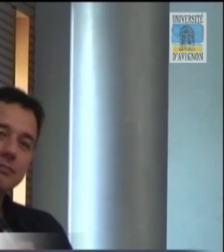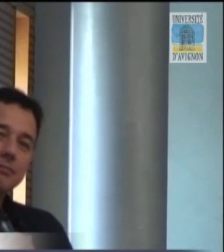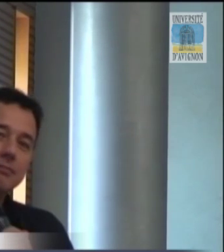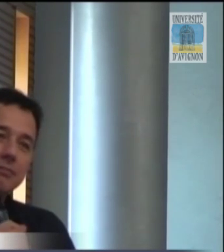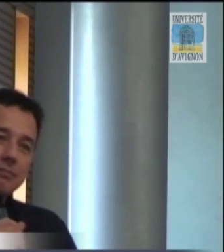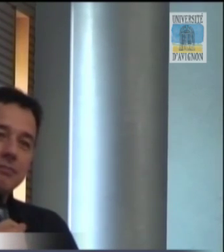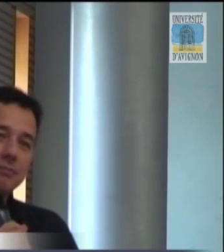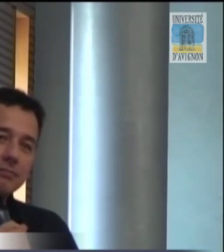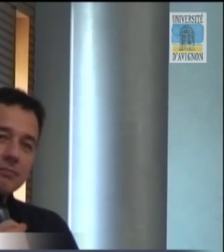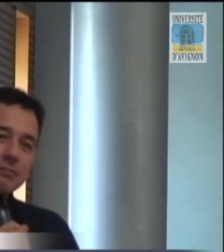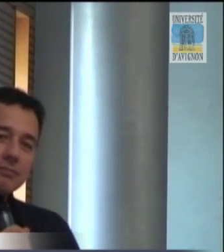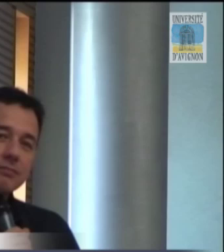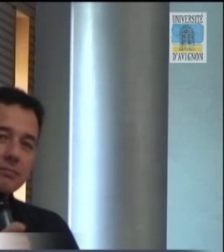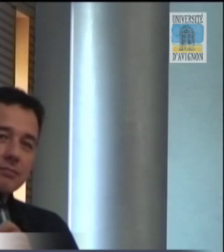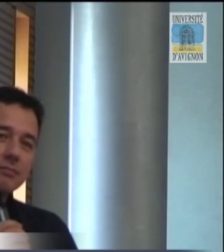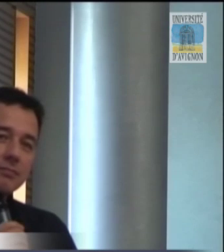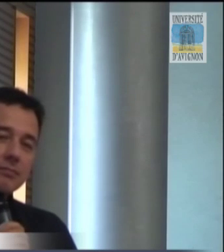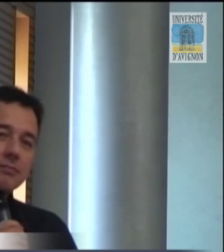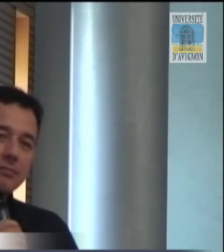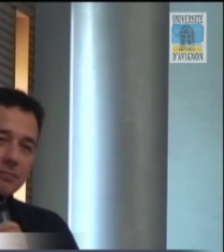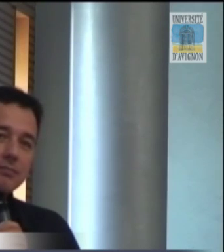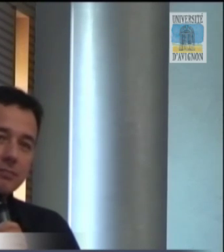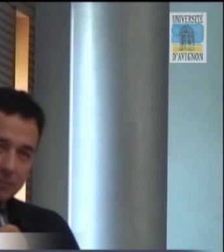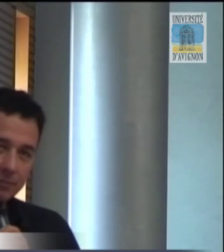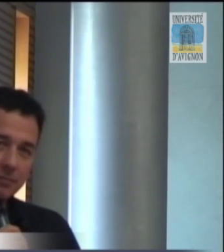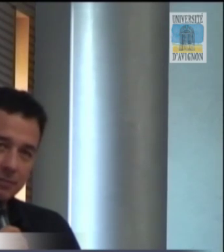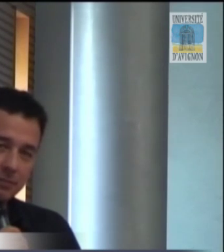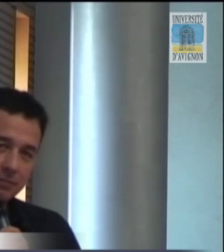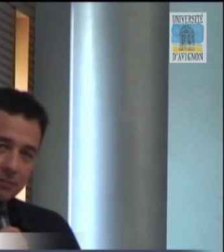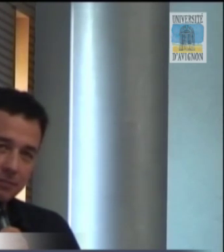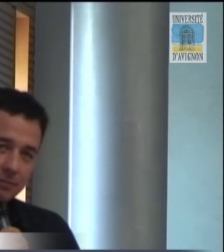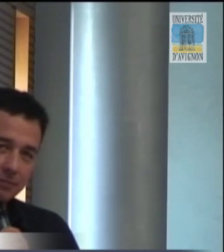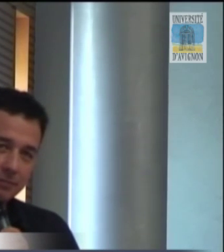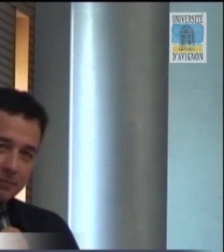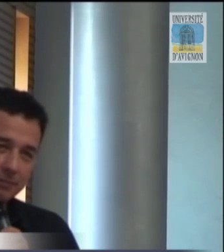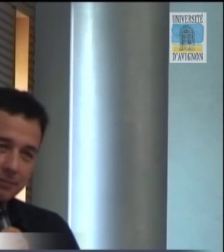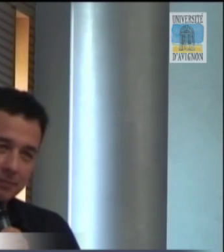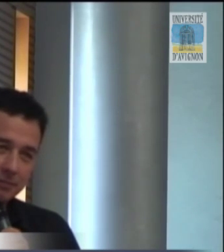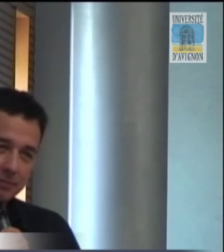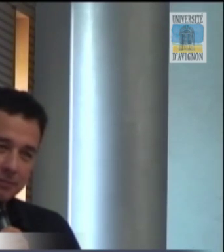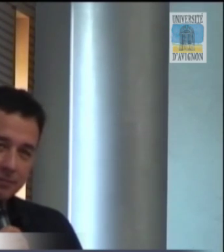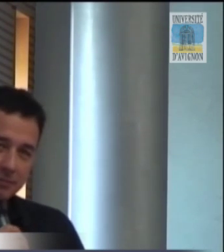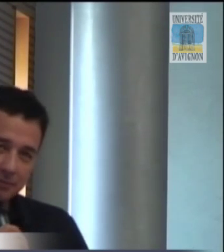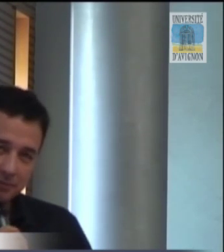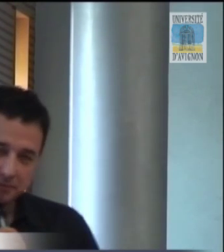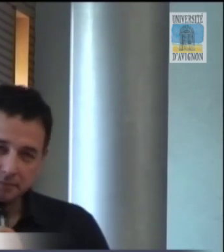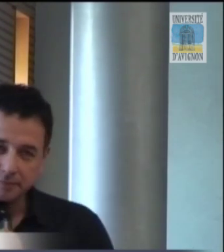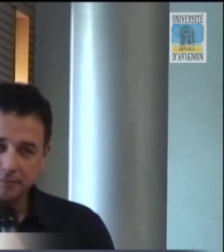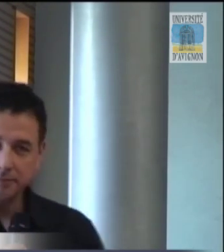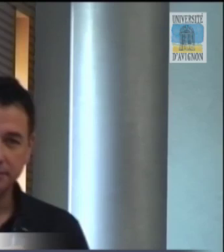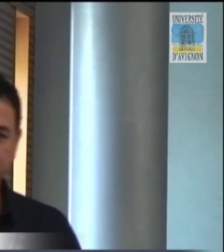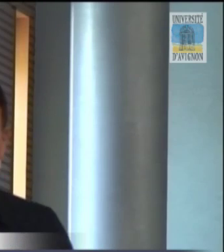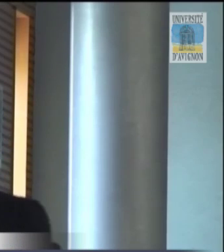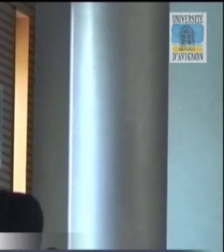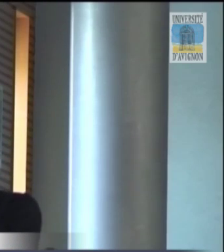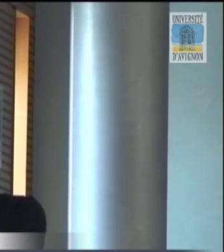longtemps, puisque j'avais été interpellé justement dans le domaine de la culture, c'était certainement les prémices, puis après j'ai été interpellé par